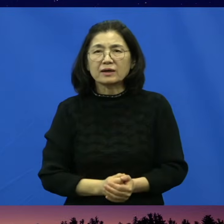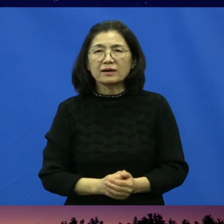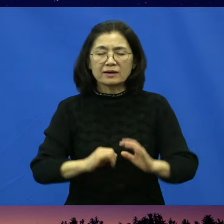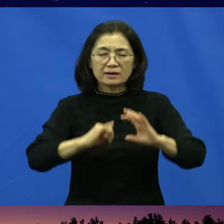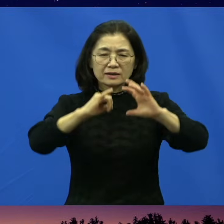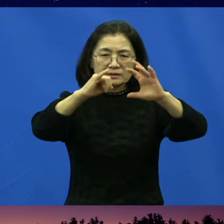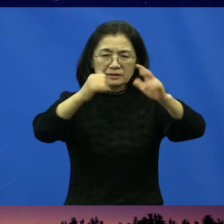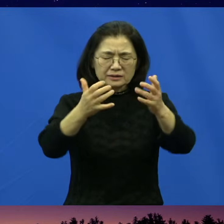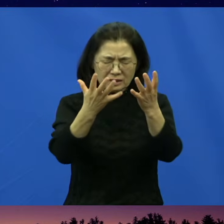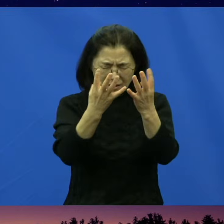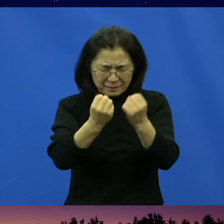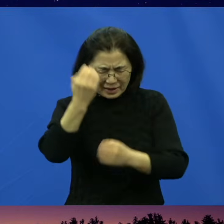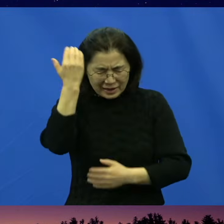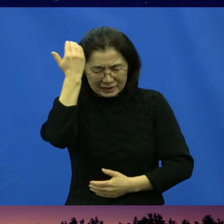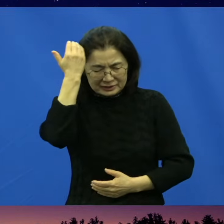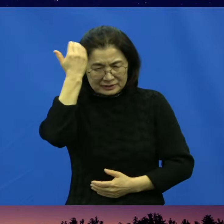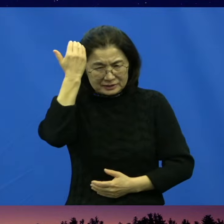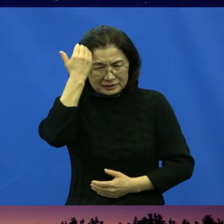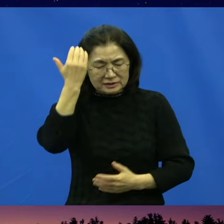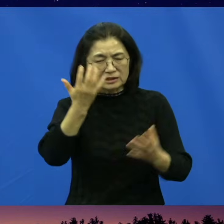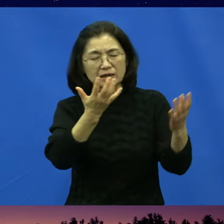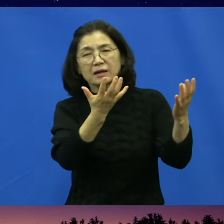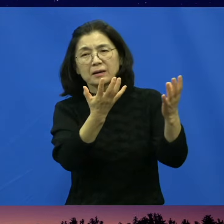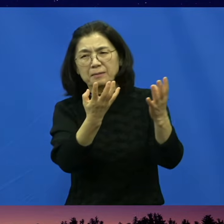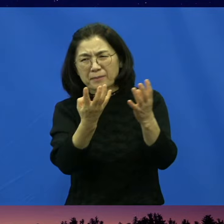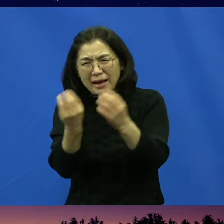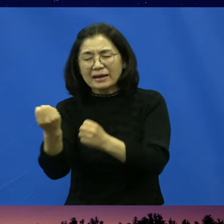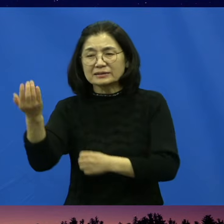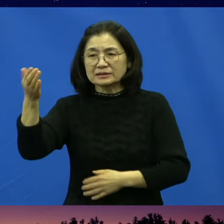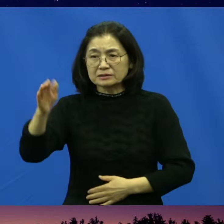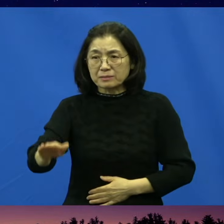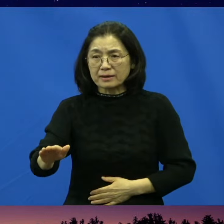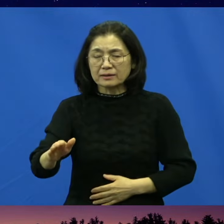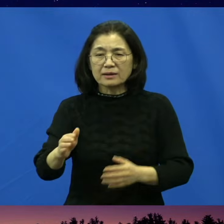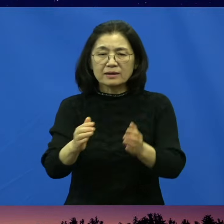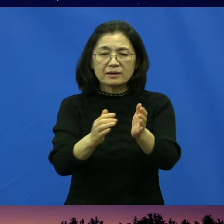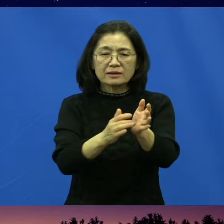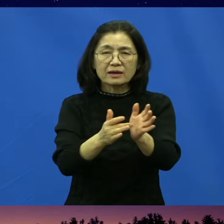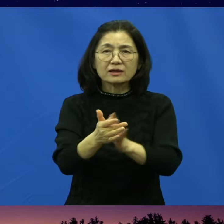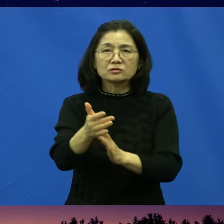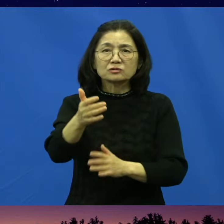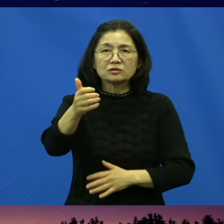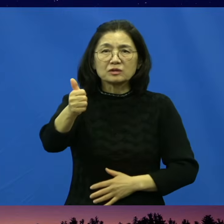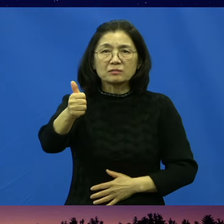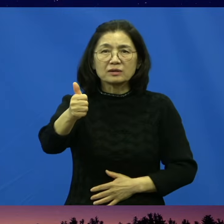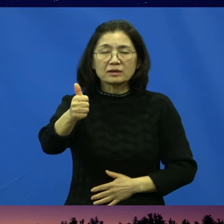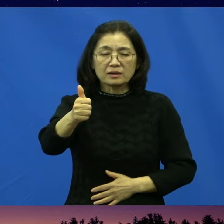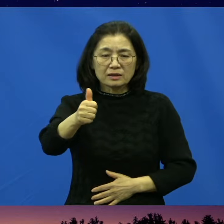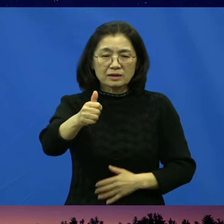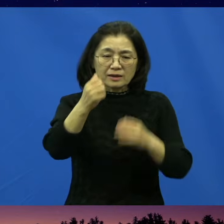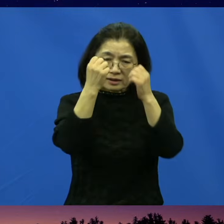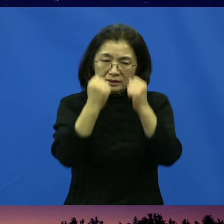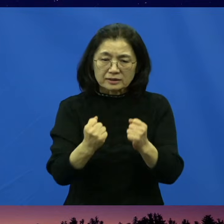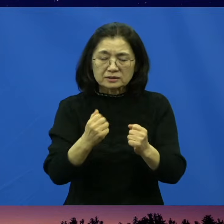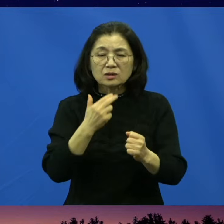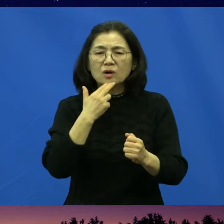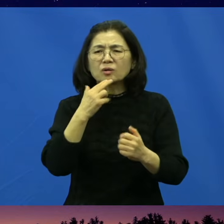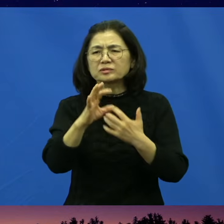있고 수많은 심오한 세계를 통달해도 예수님이 거기에 계시지 않으면 아무런 의미가 없는